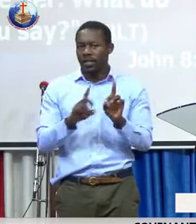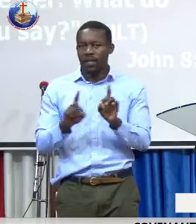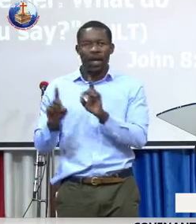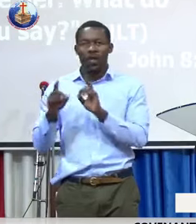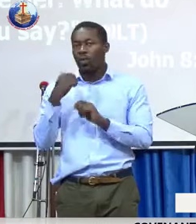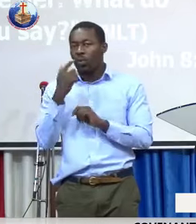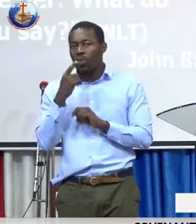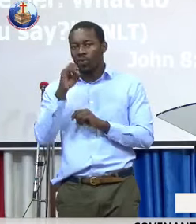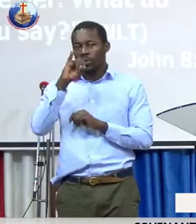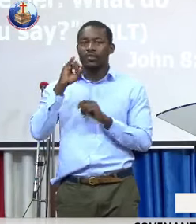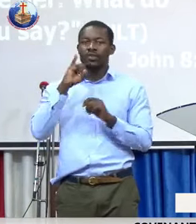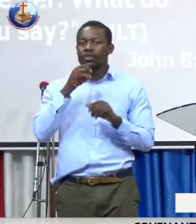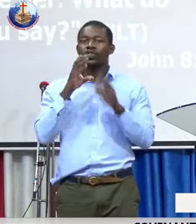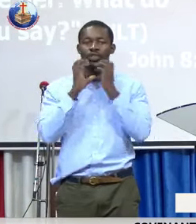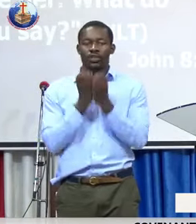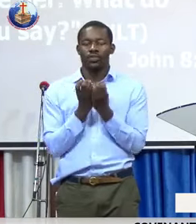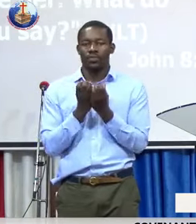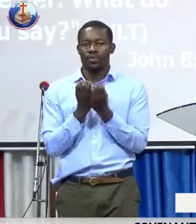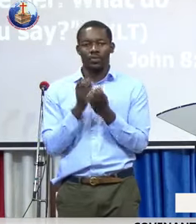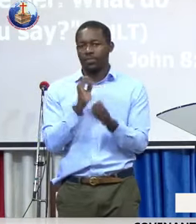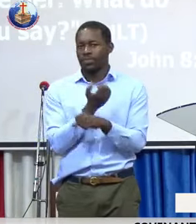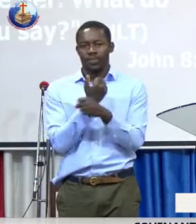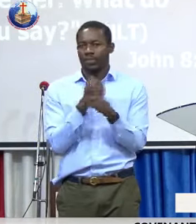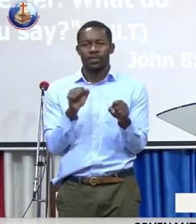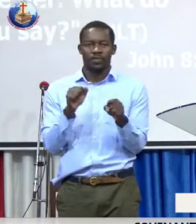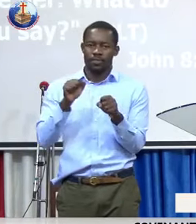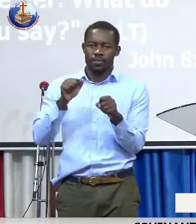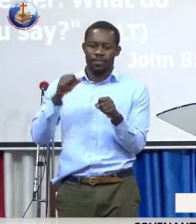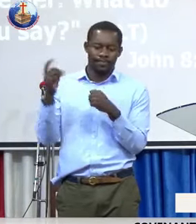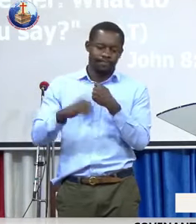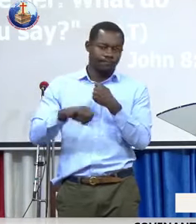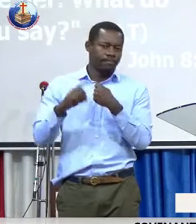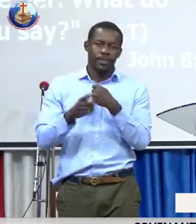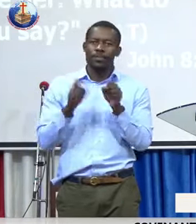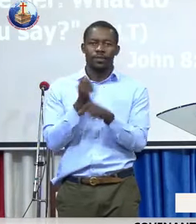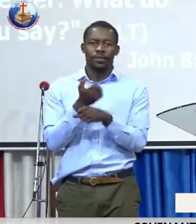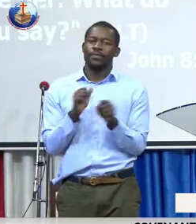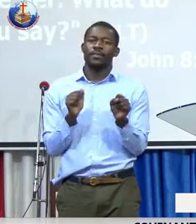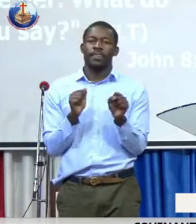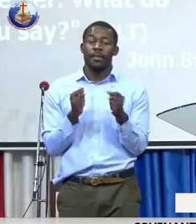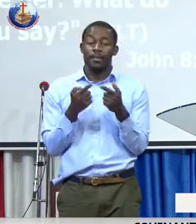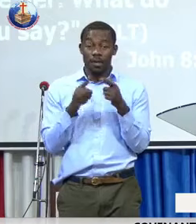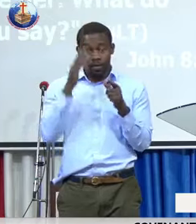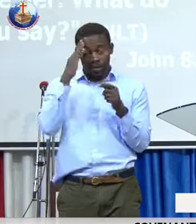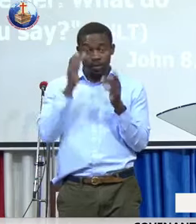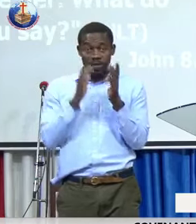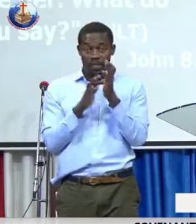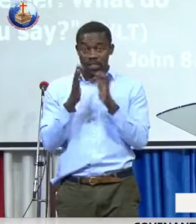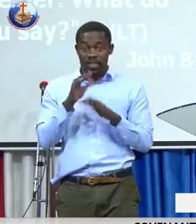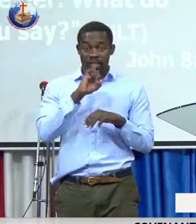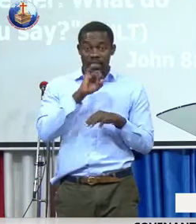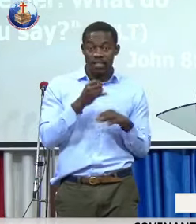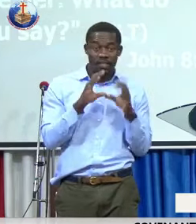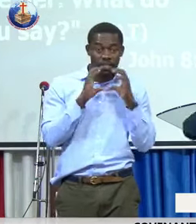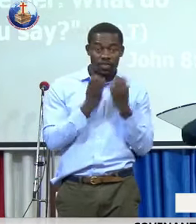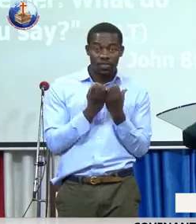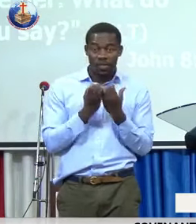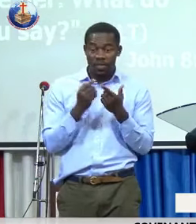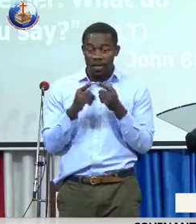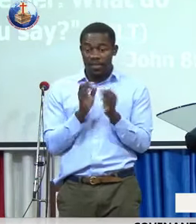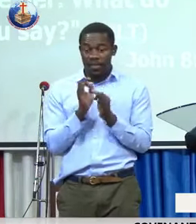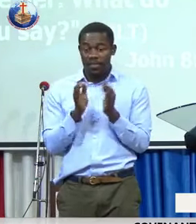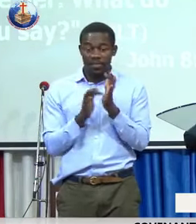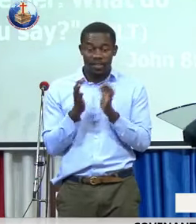kutimiliza kutoa hukumu kwa Wayahudi. So if Jesus had said stone her, kwa hivyo Yesu